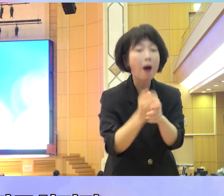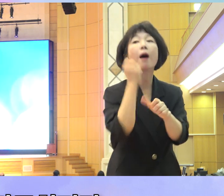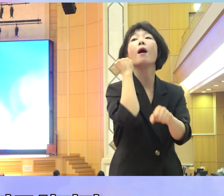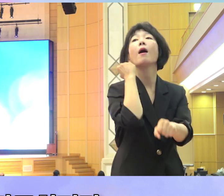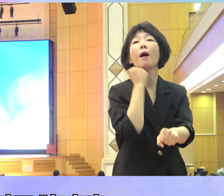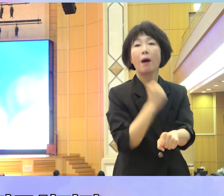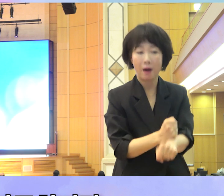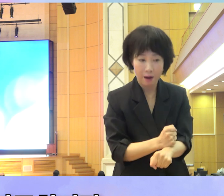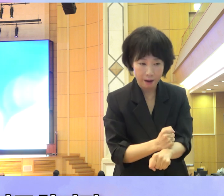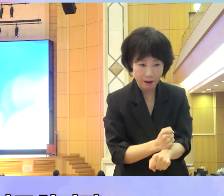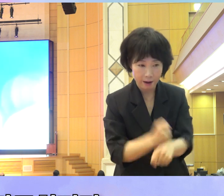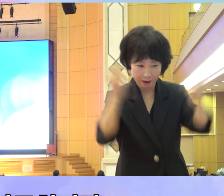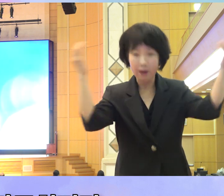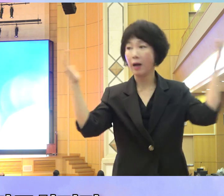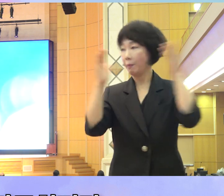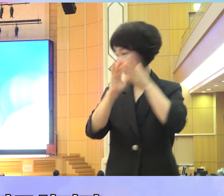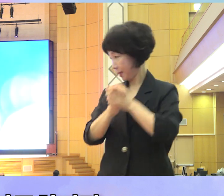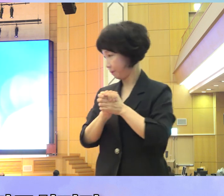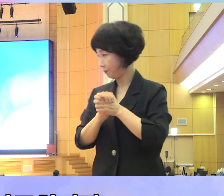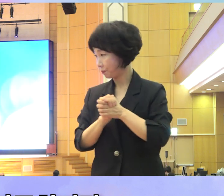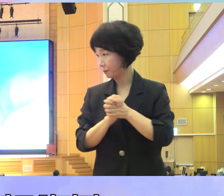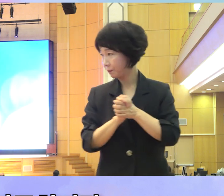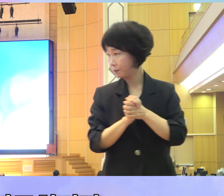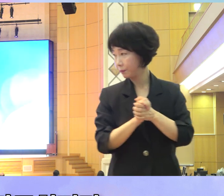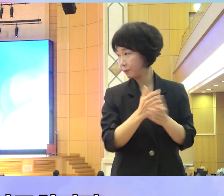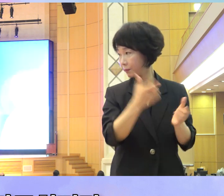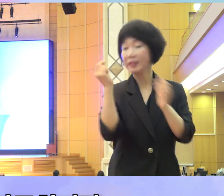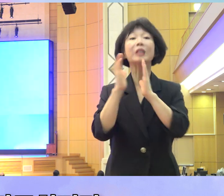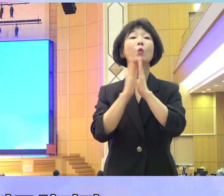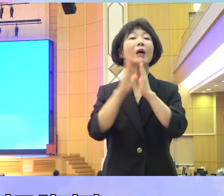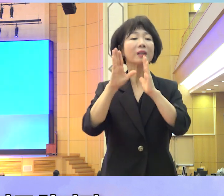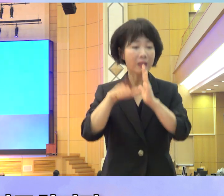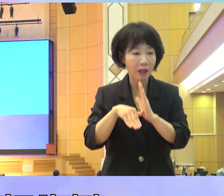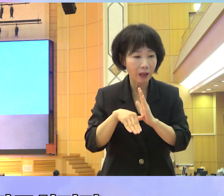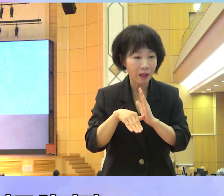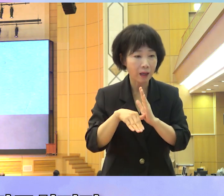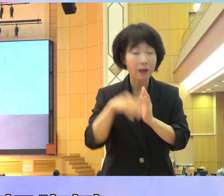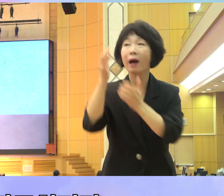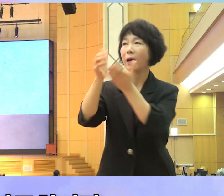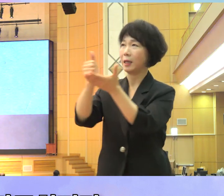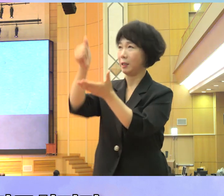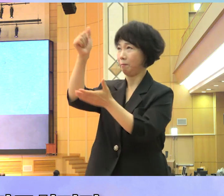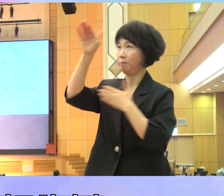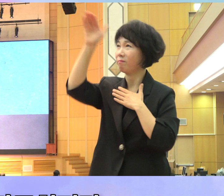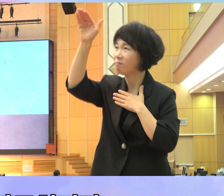기도합니다. 이 시간 우리가 다 같이 합심해서 기도하실 때는,